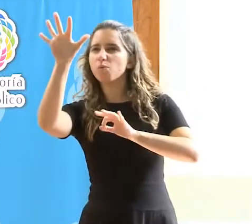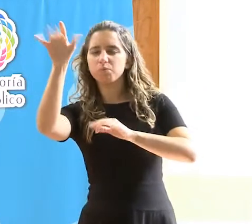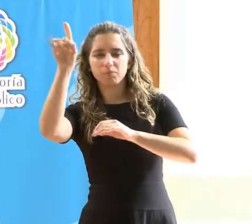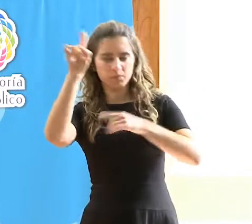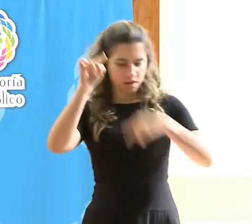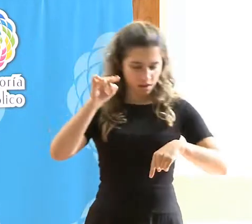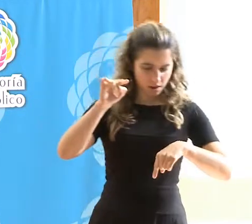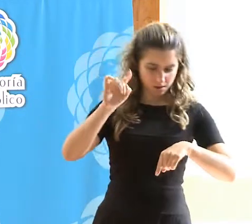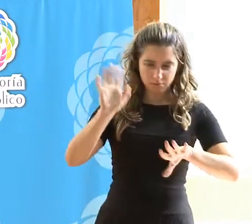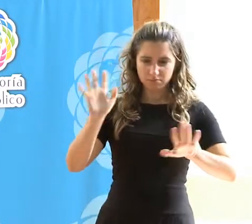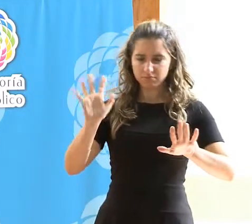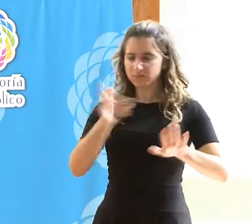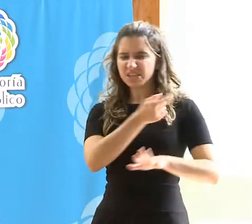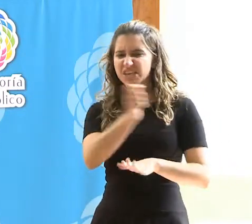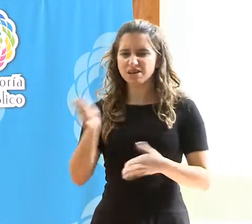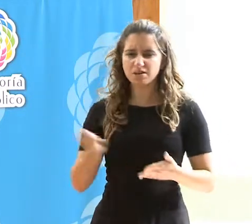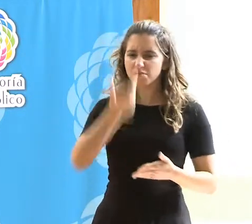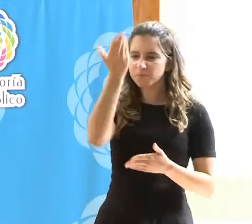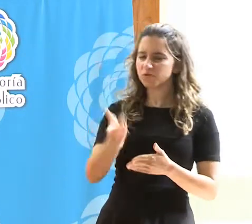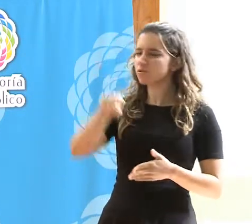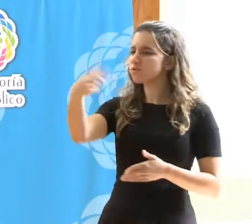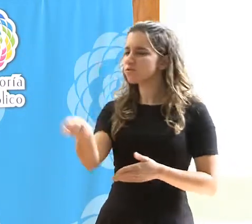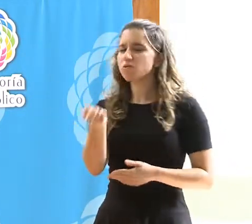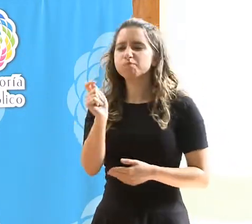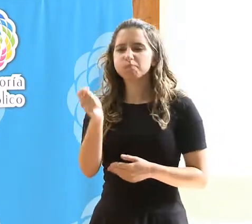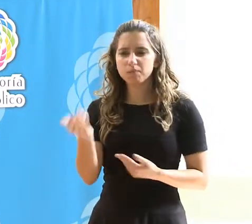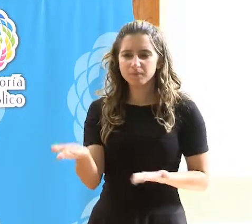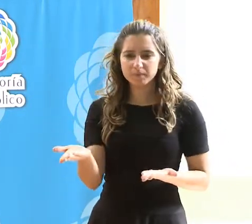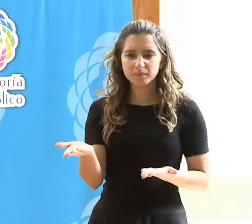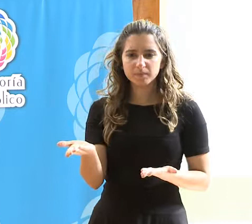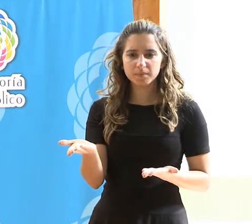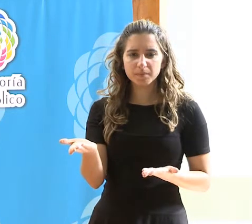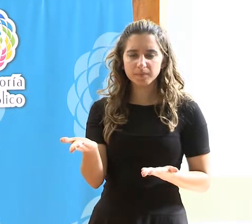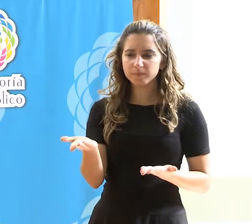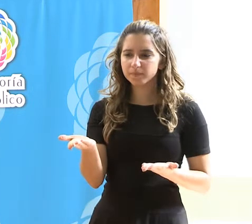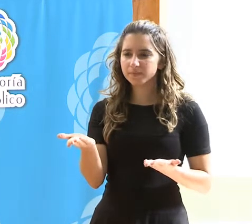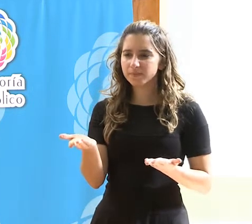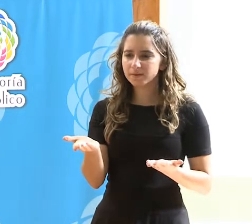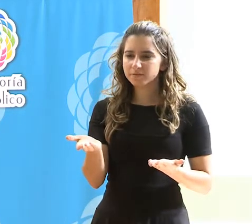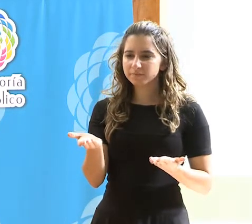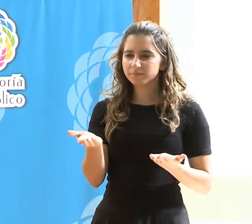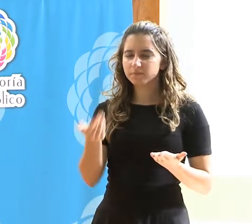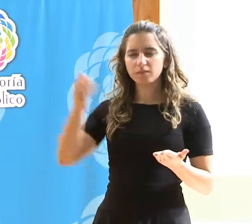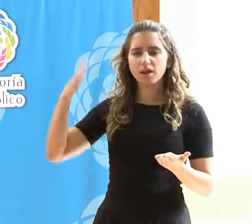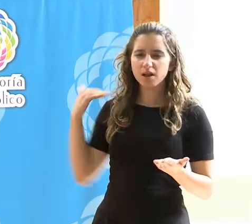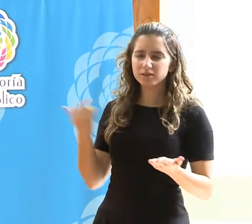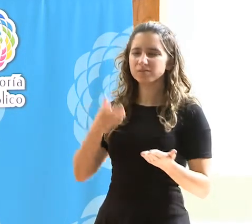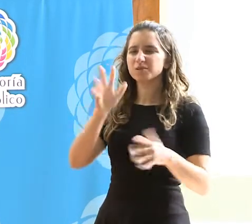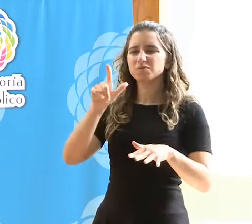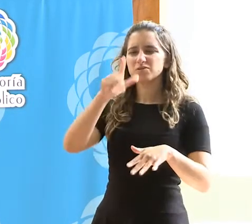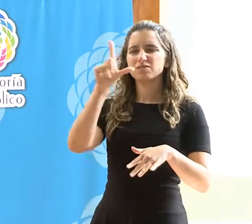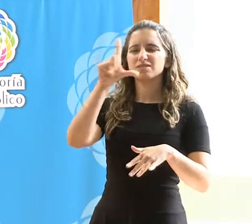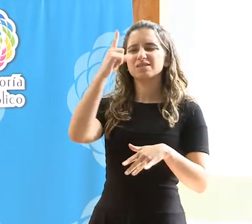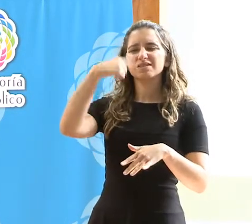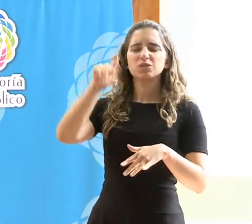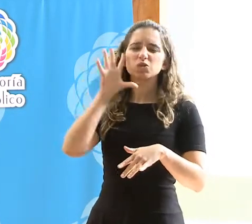de lo letrado, sin saber que de ese modo estamos respondiendo a los cánones que hace más de un siglo y medio, cuando